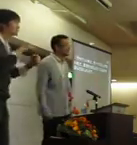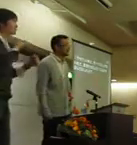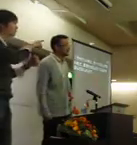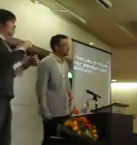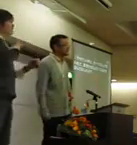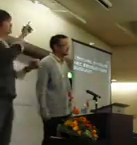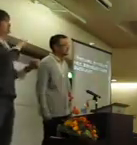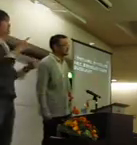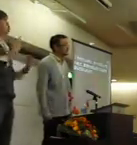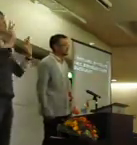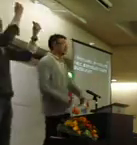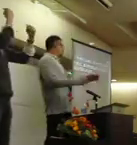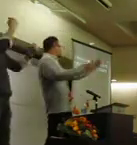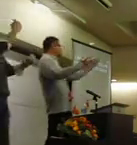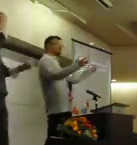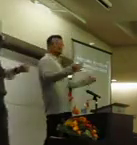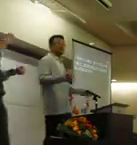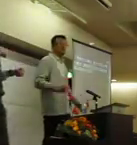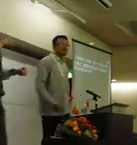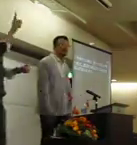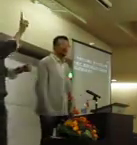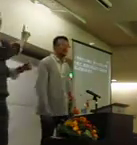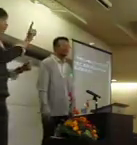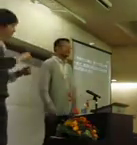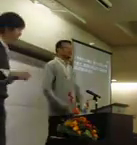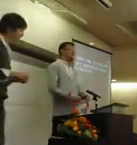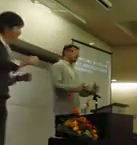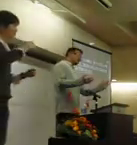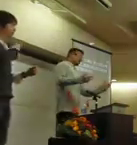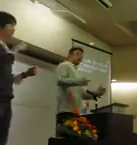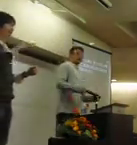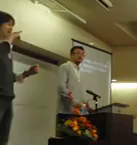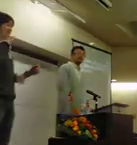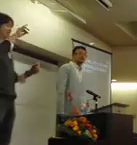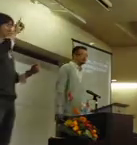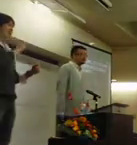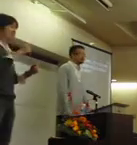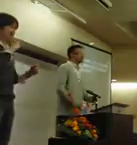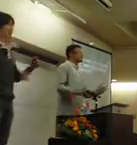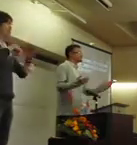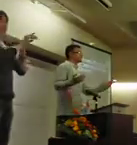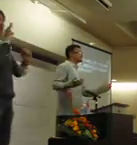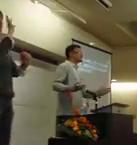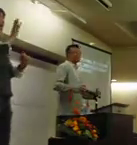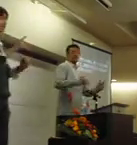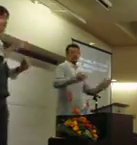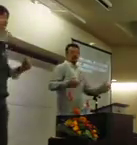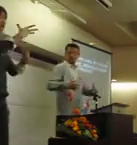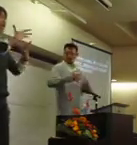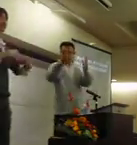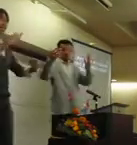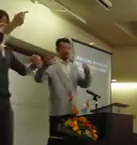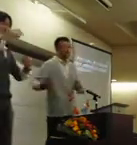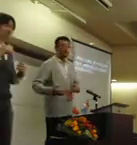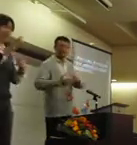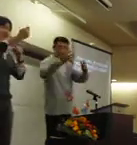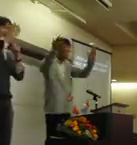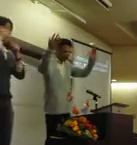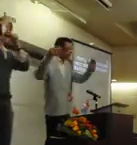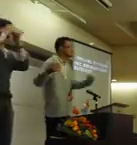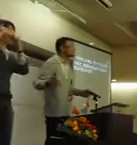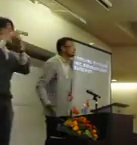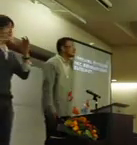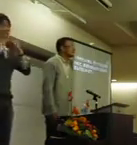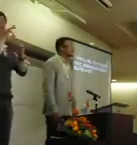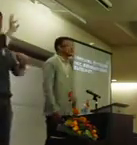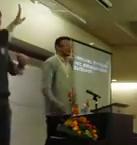から、あどうせ俺の人生なんかなんでこんなに優しくしてくれるんだよ、ふざけんね、哀れみかい、こんなにいらね